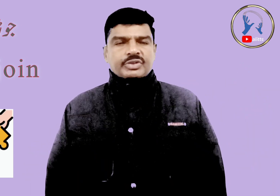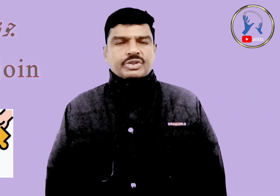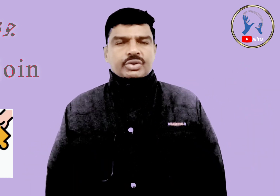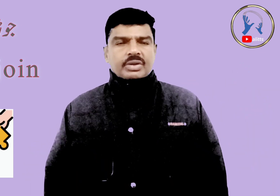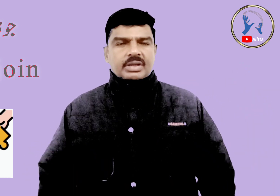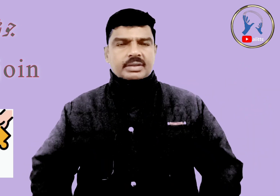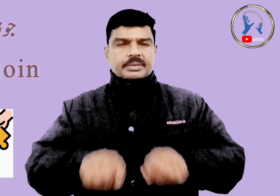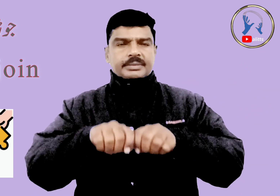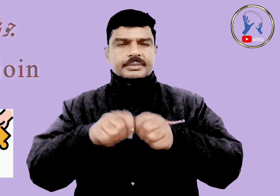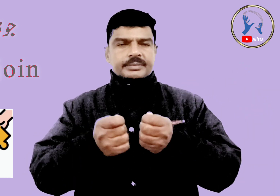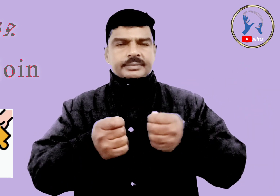जोड़ना।